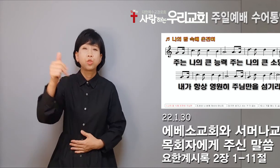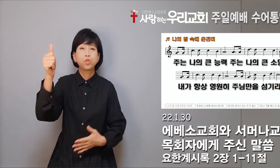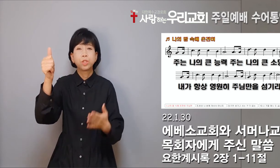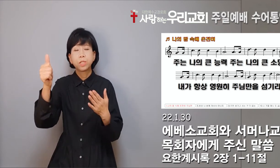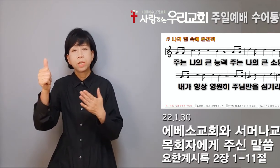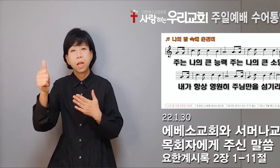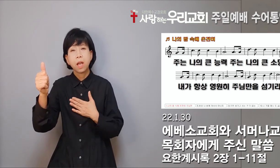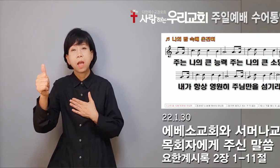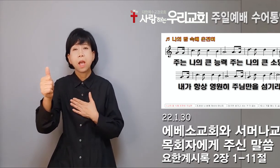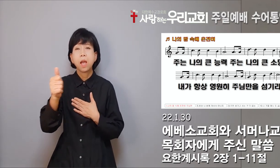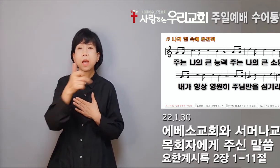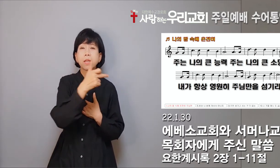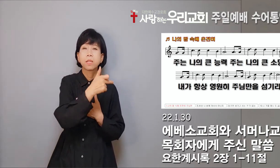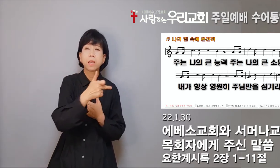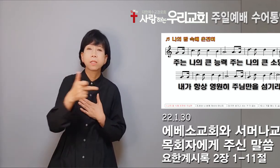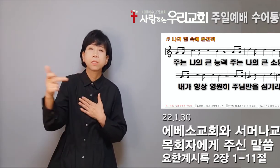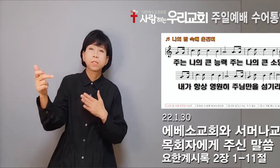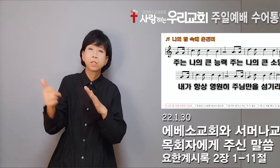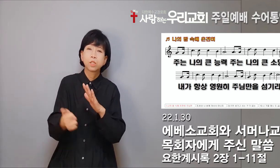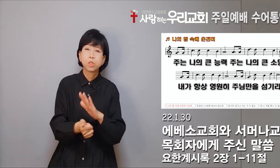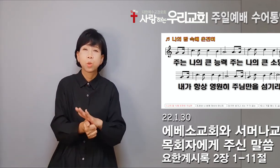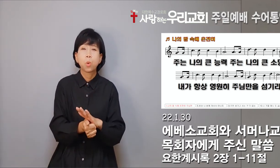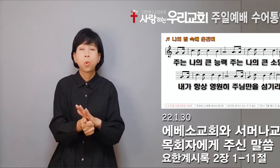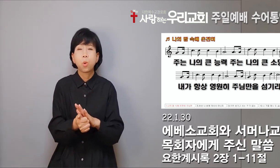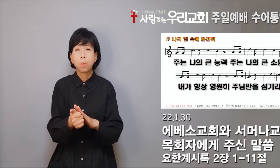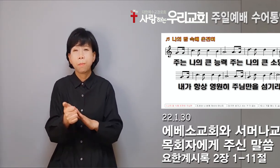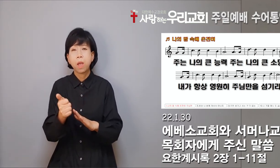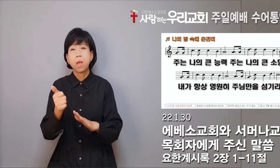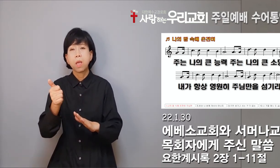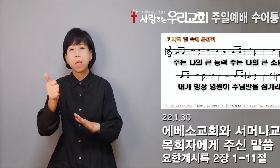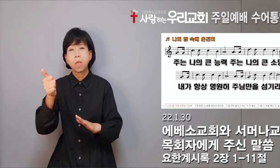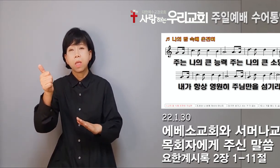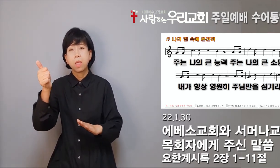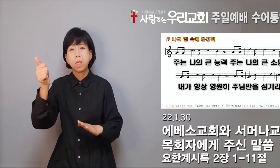능력, 주는 나의 큰